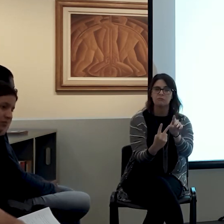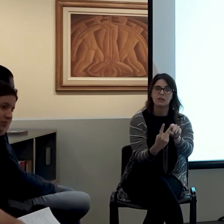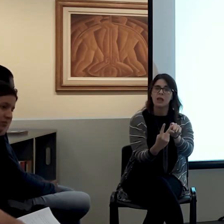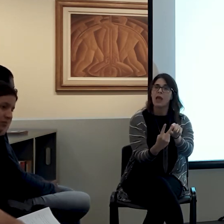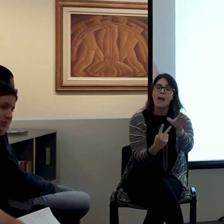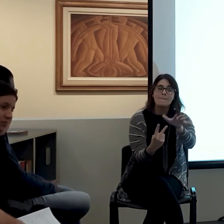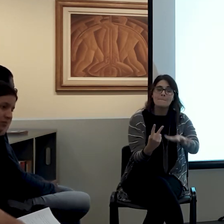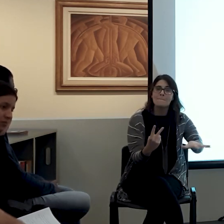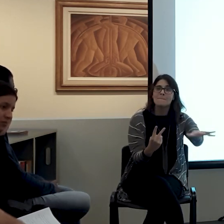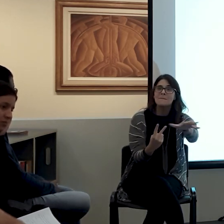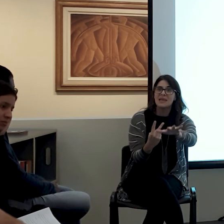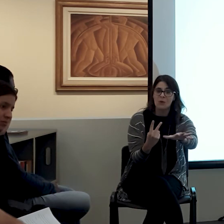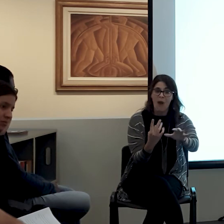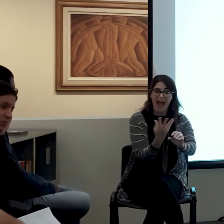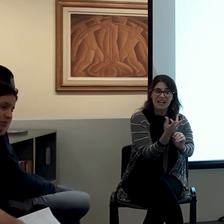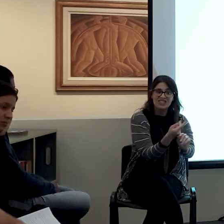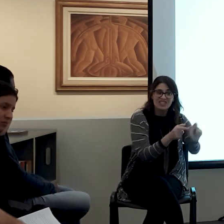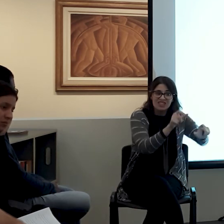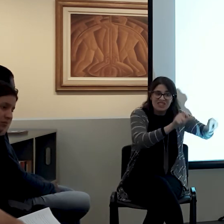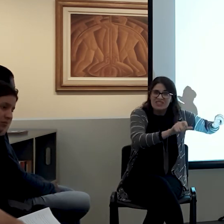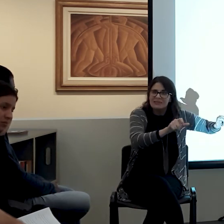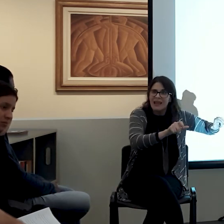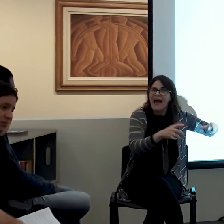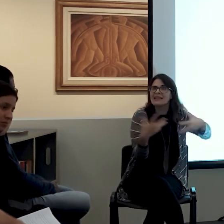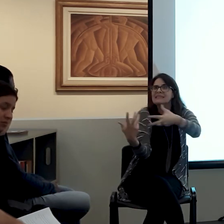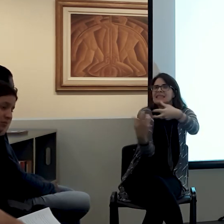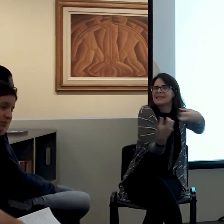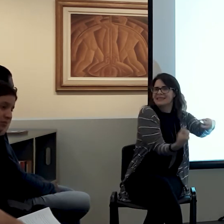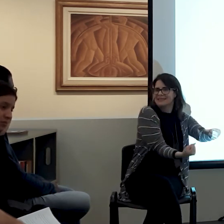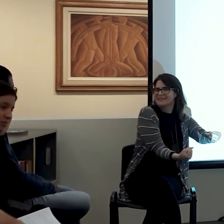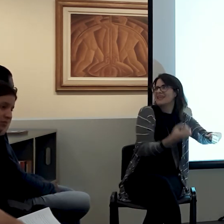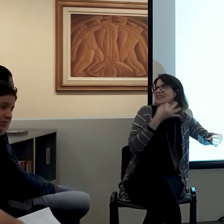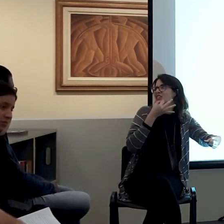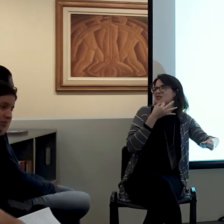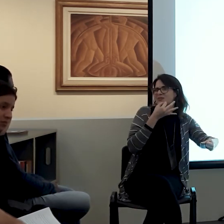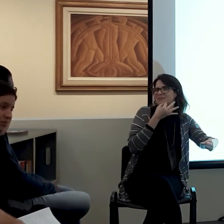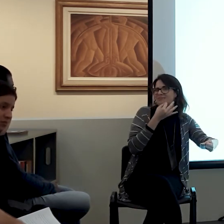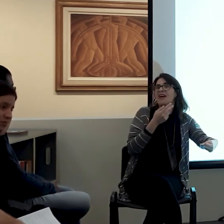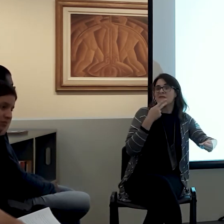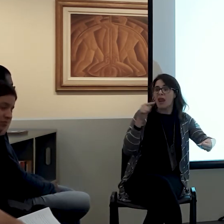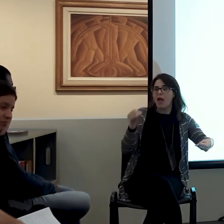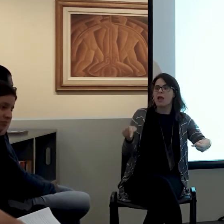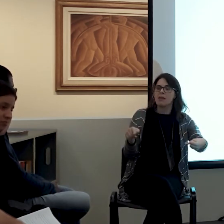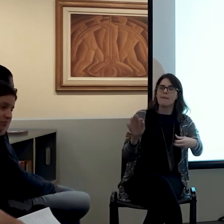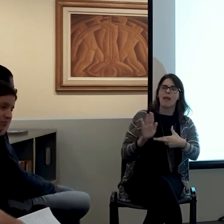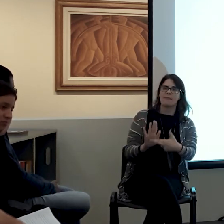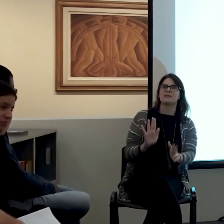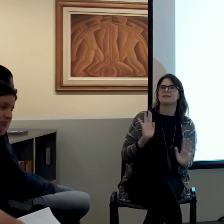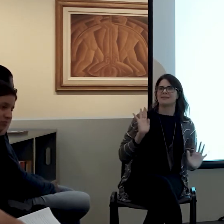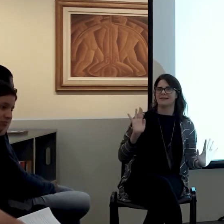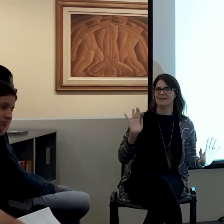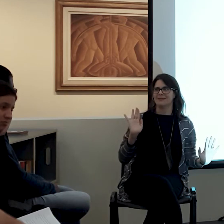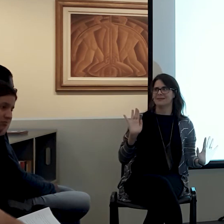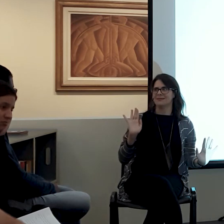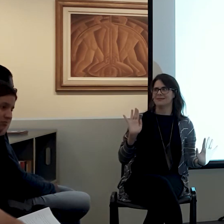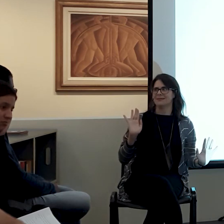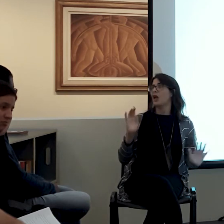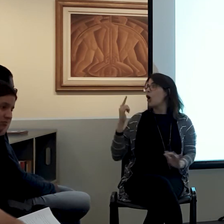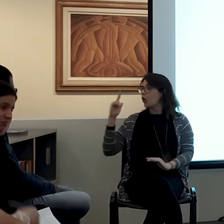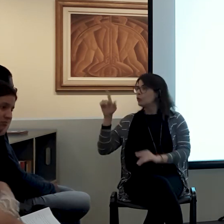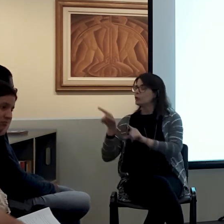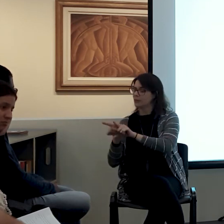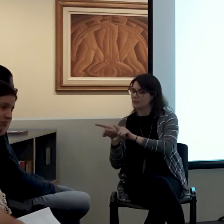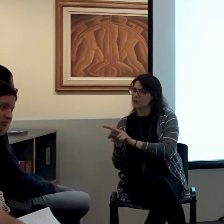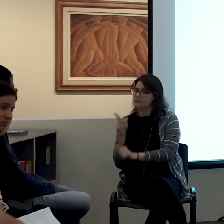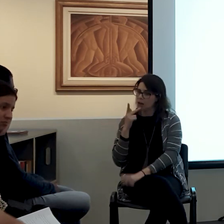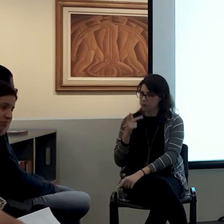E outra, e que vão aprender com ele, porque o crítico é aquele sujeito que fala assim, olha, eu não faço obra, eu estou